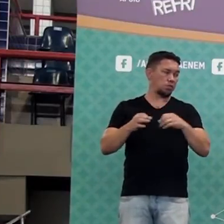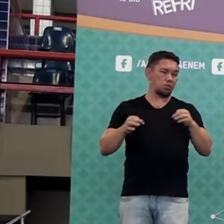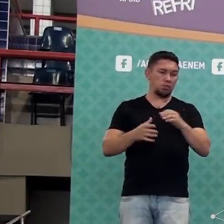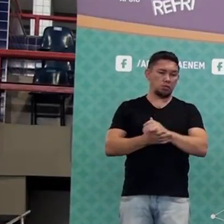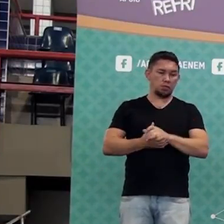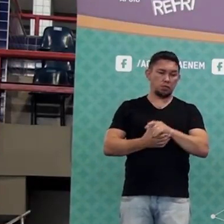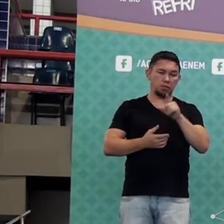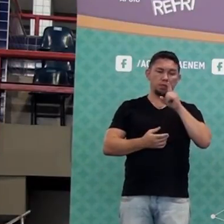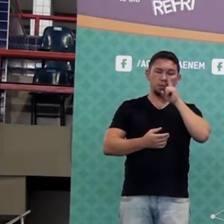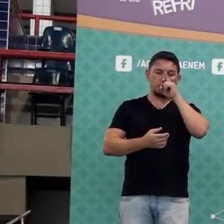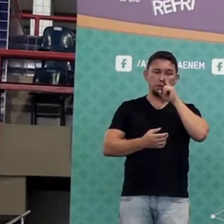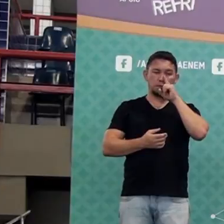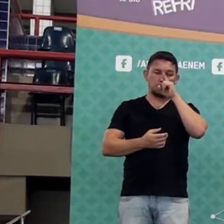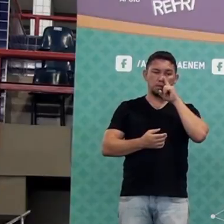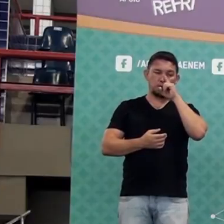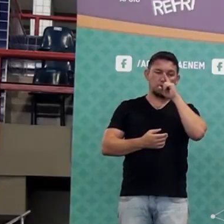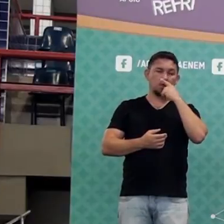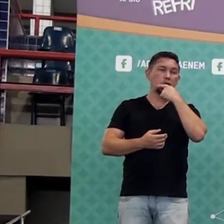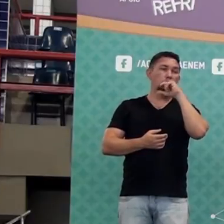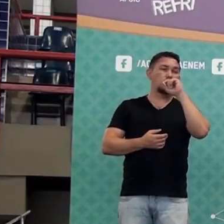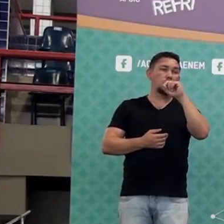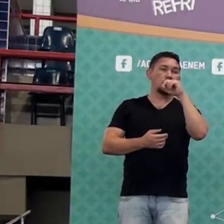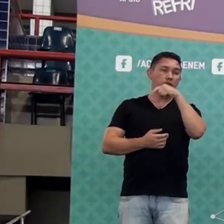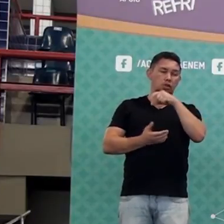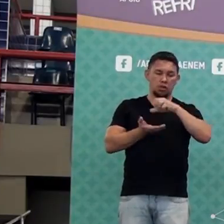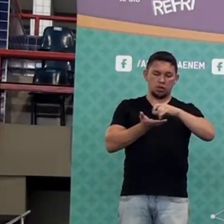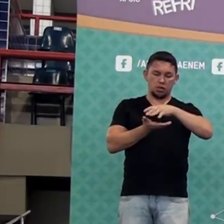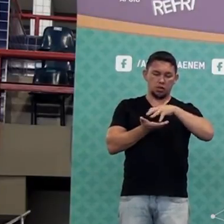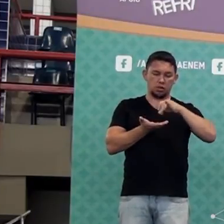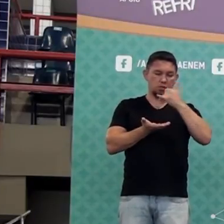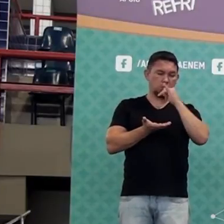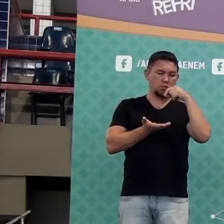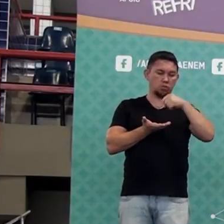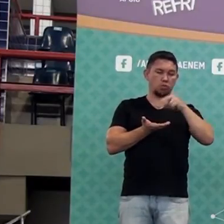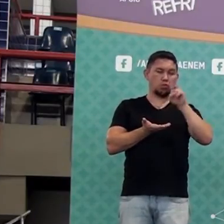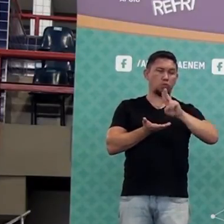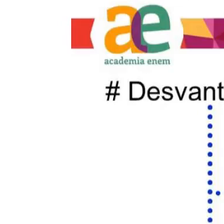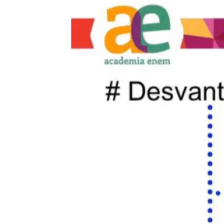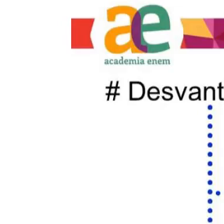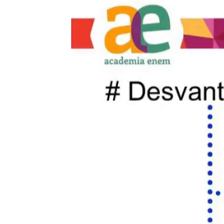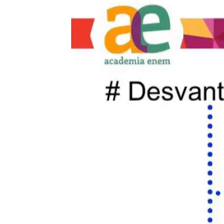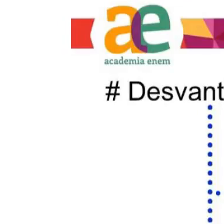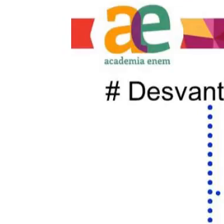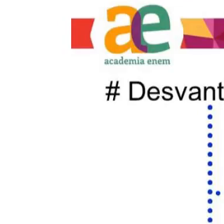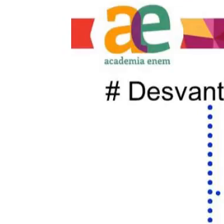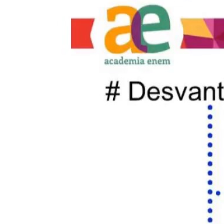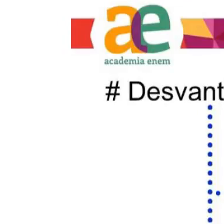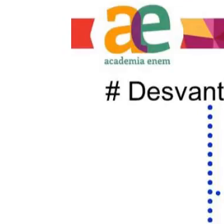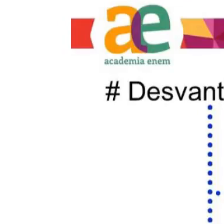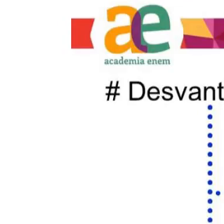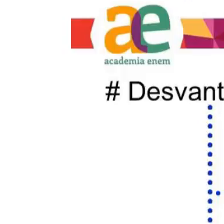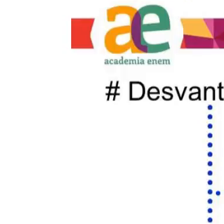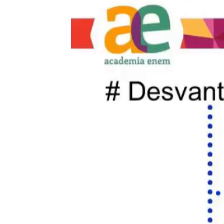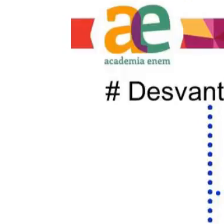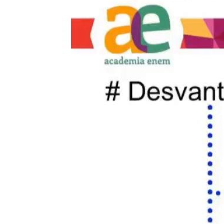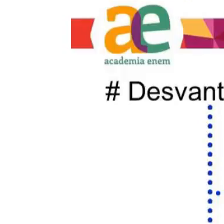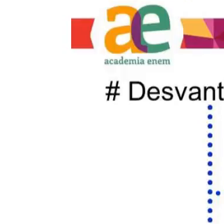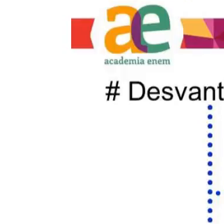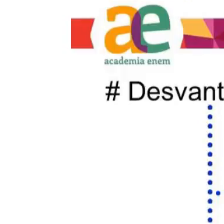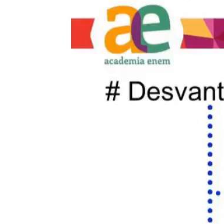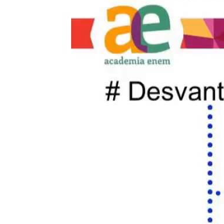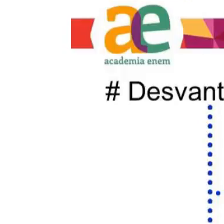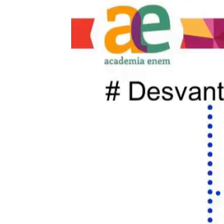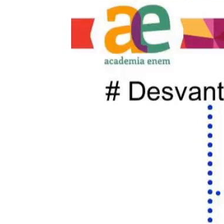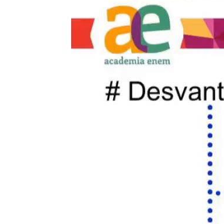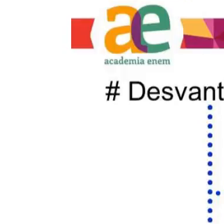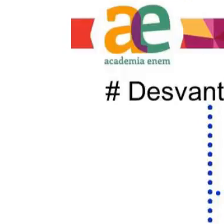encerrar. É o risco de que essa energia nuclear seja utilizada para produzir armas nucleares, que é o risco